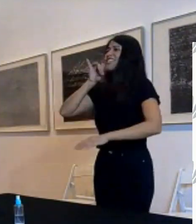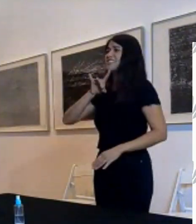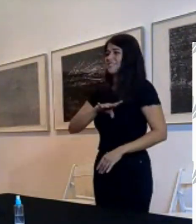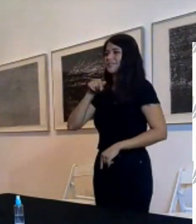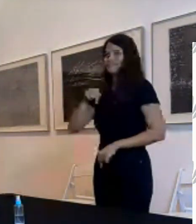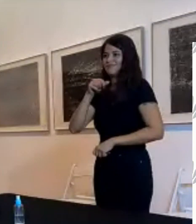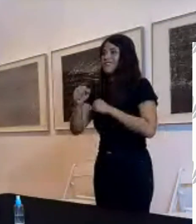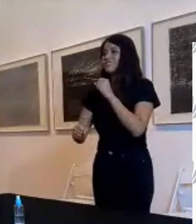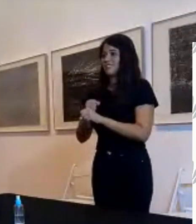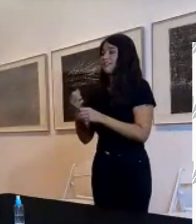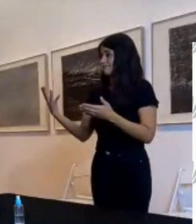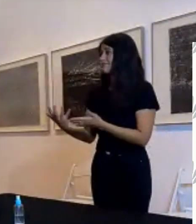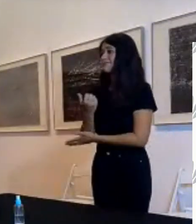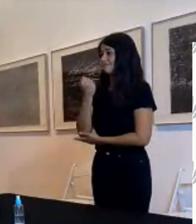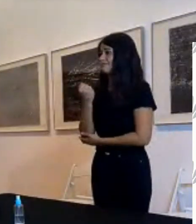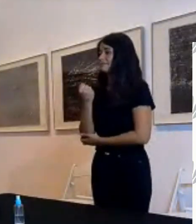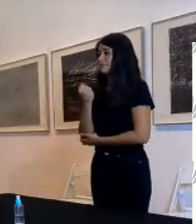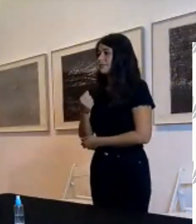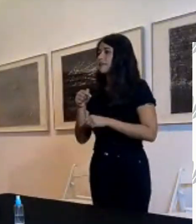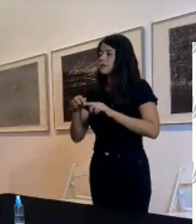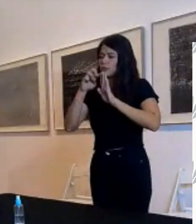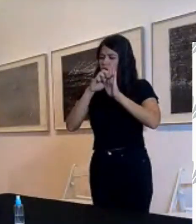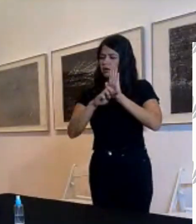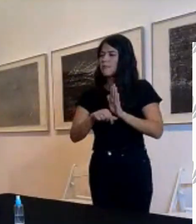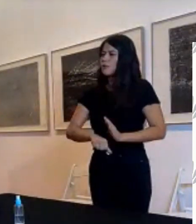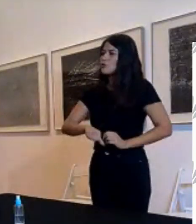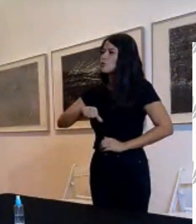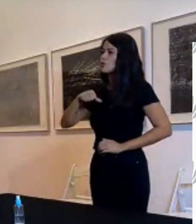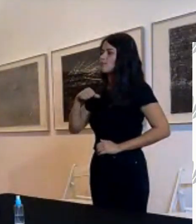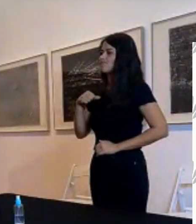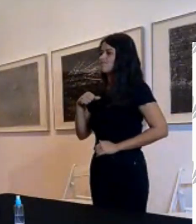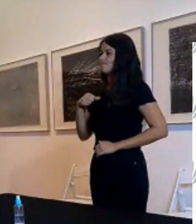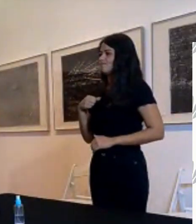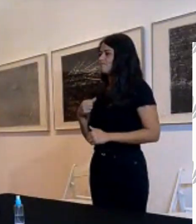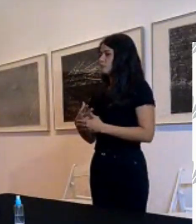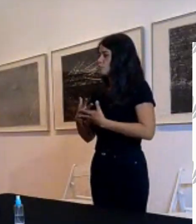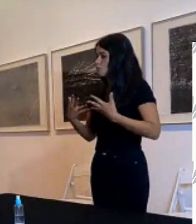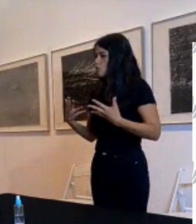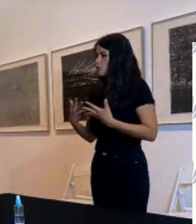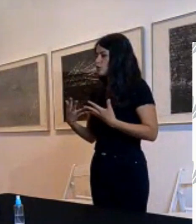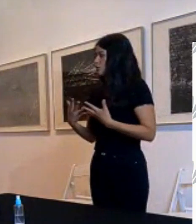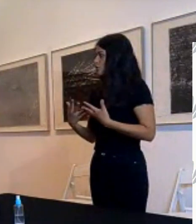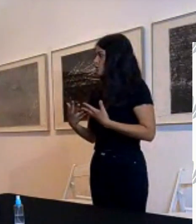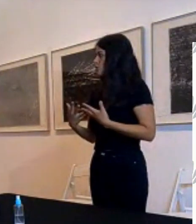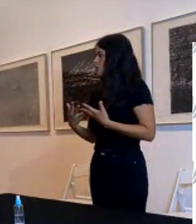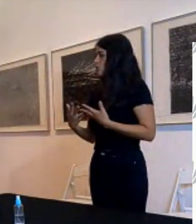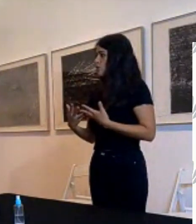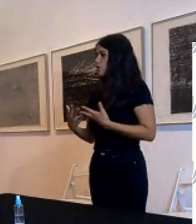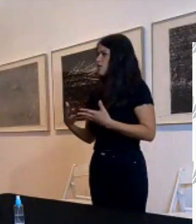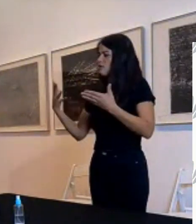que es un programa que nos enorgullece mucho, que nos ha llevado